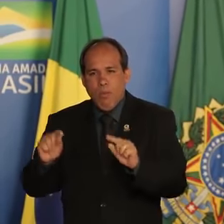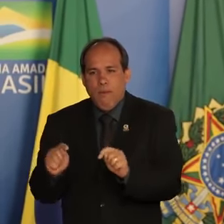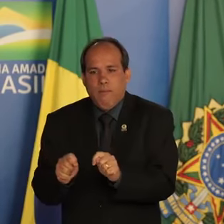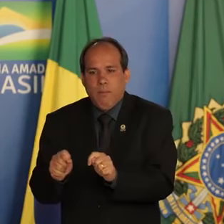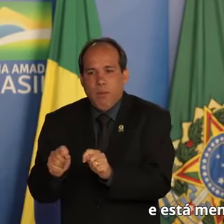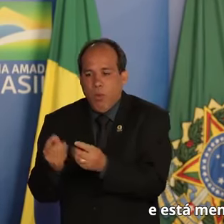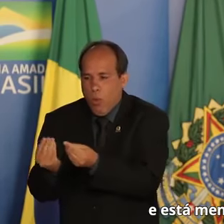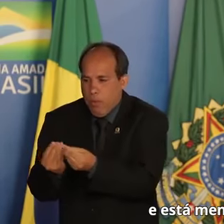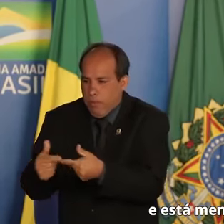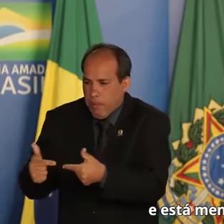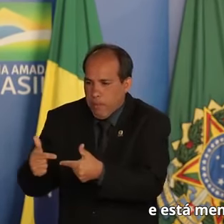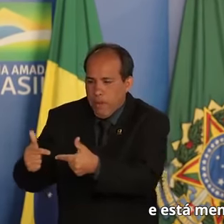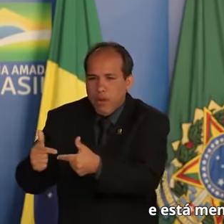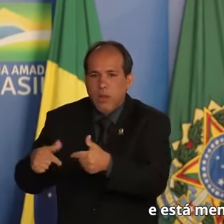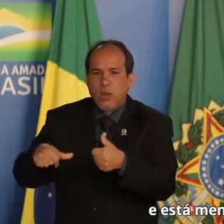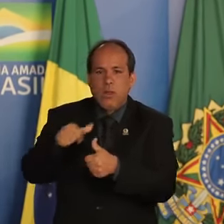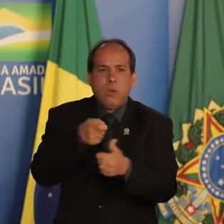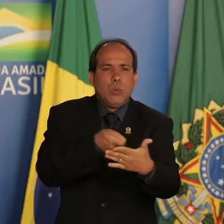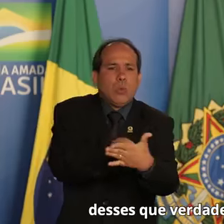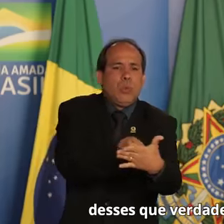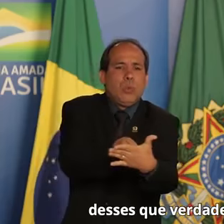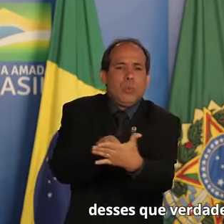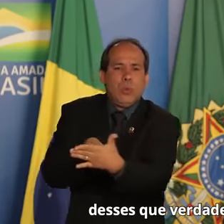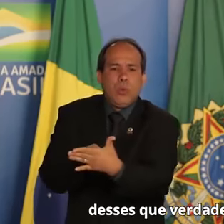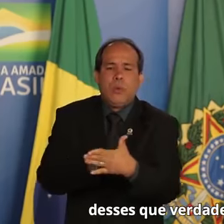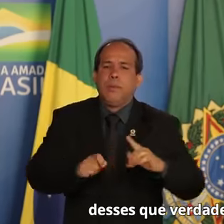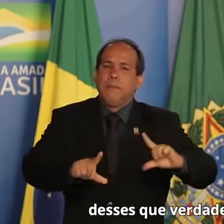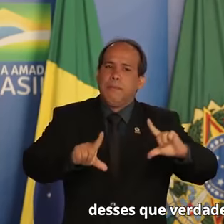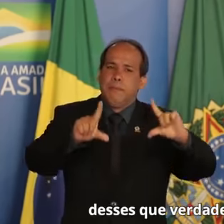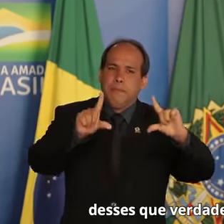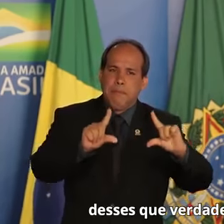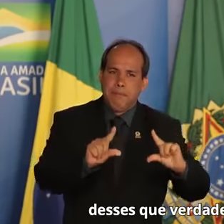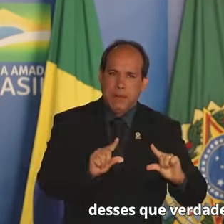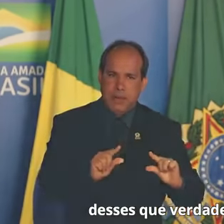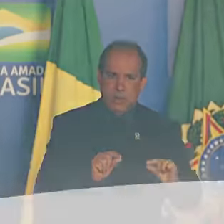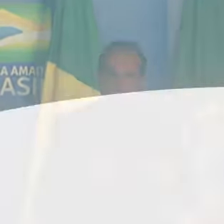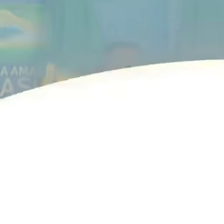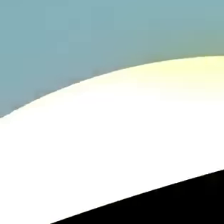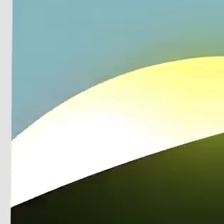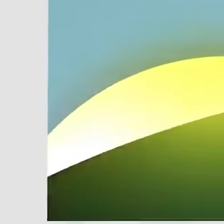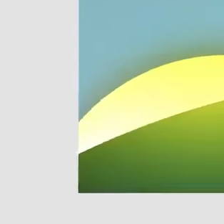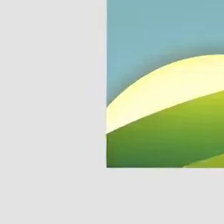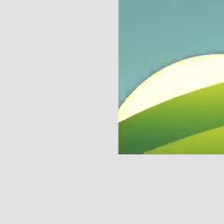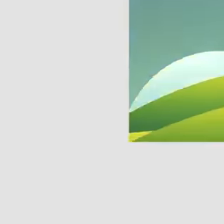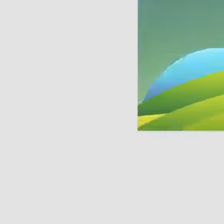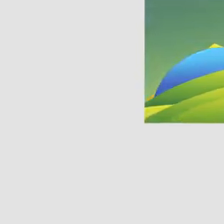e está menos em cima desses que verdadeiramente produzem.